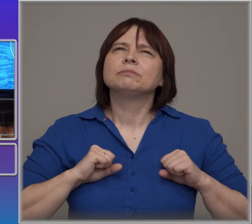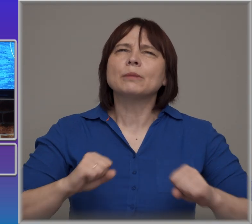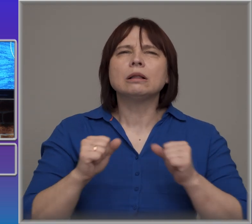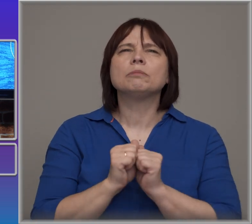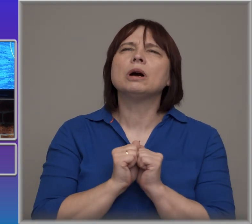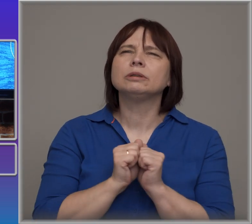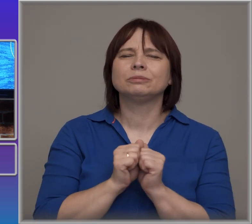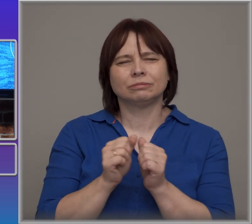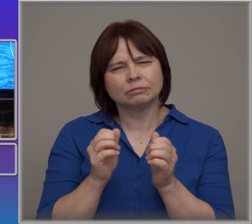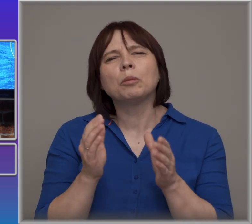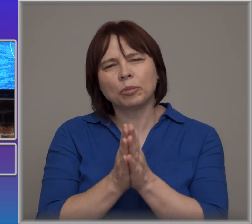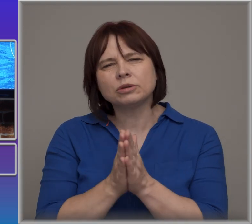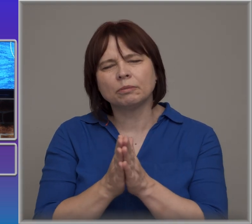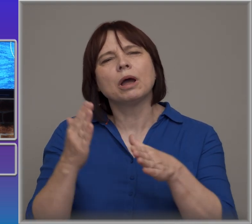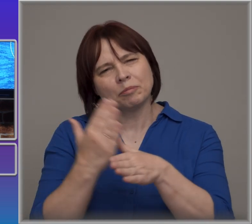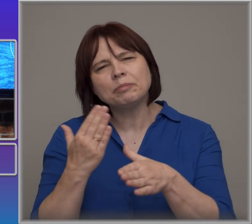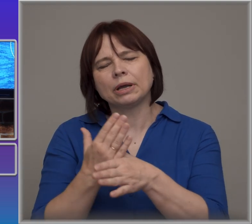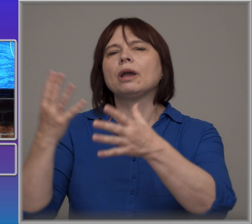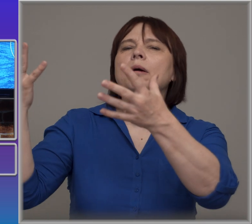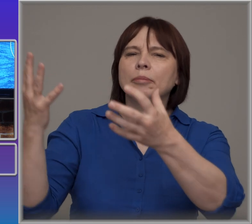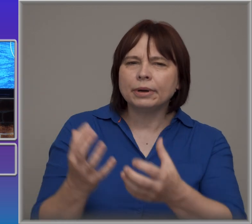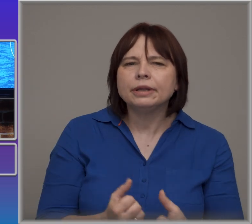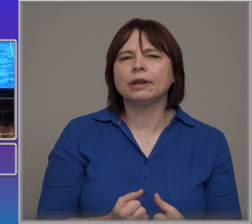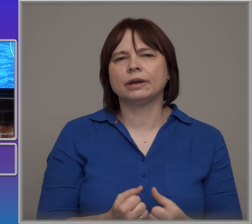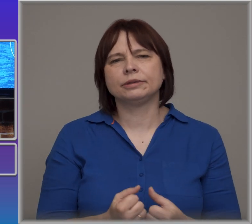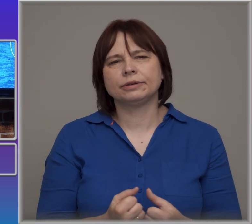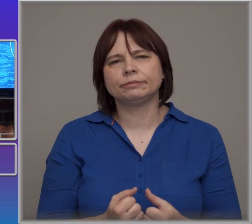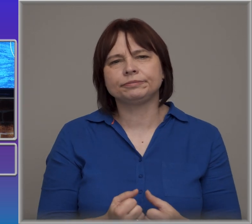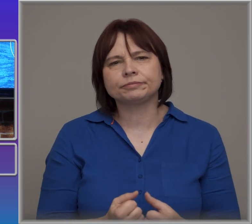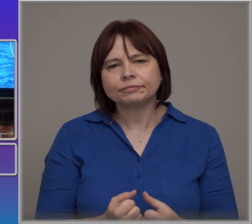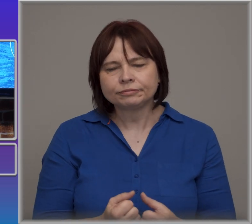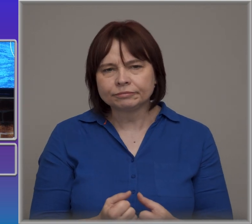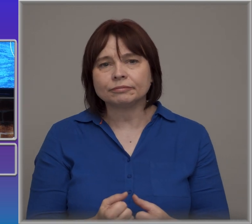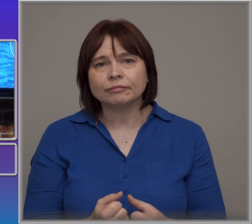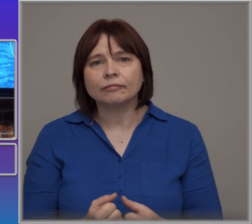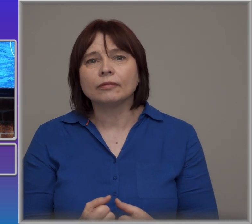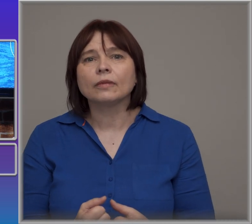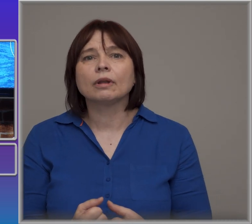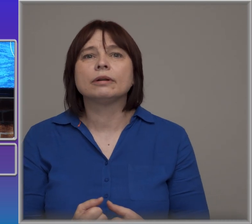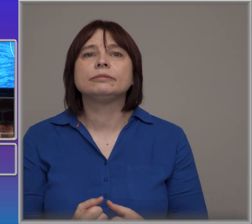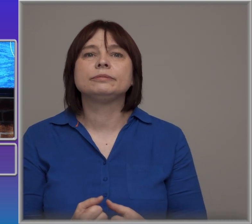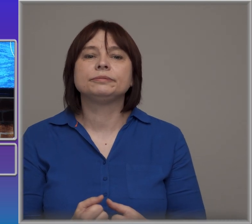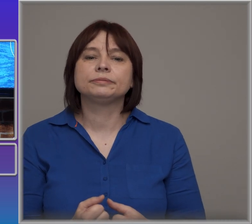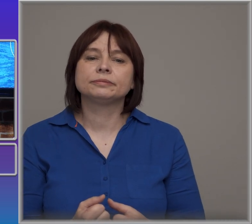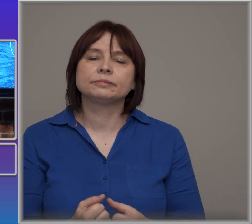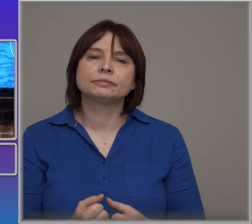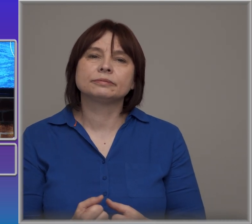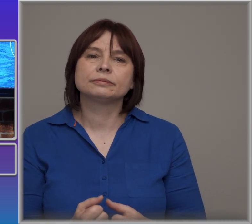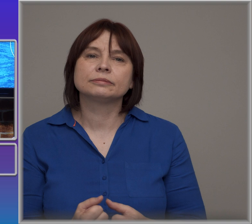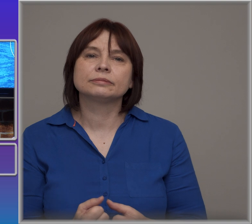помоги нам ее принять, Господь. Помоги нам быть готовыми принять, Господь. А, Господь, как началось это